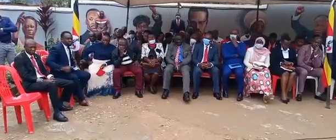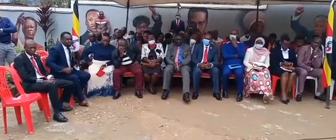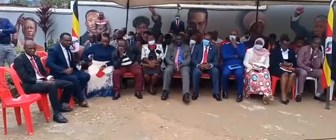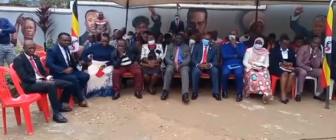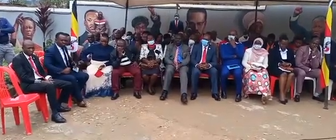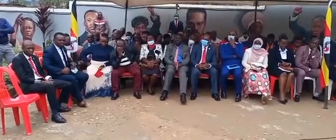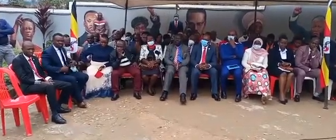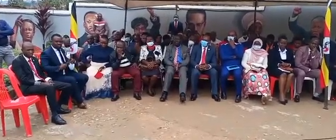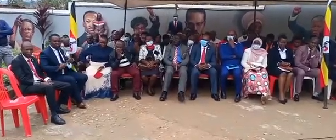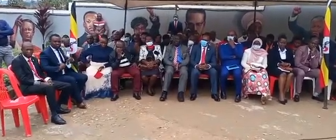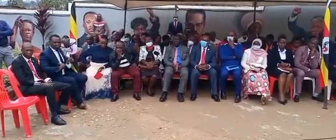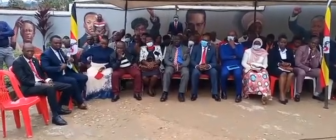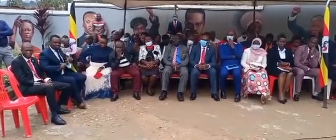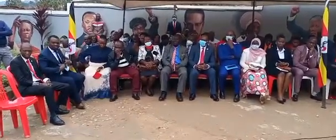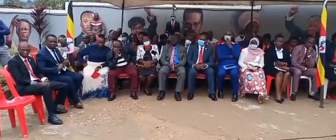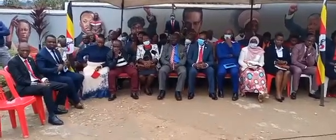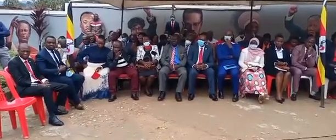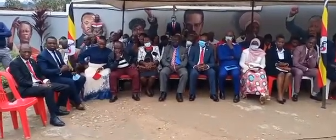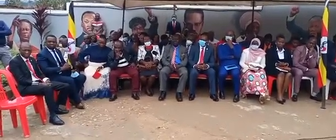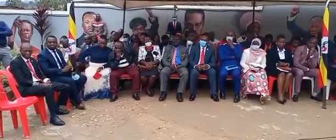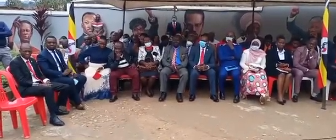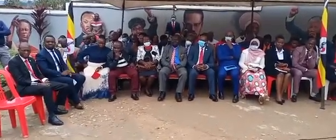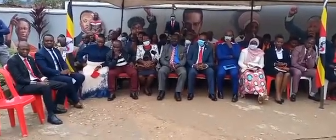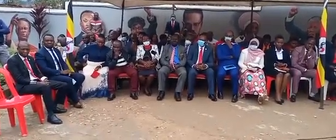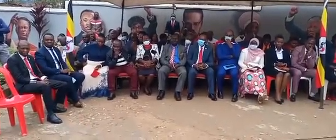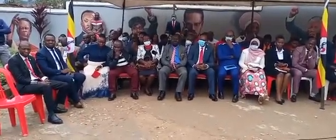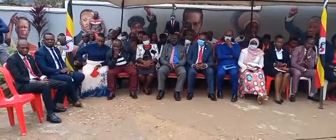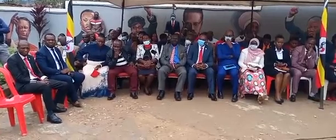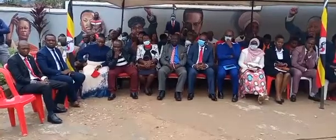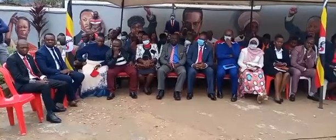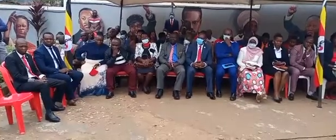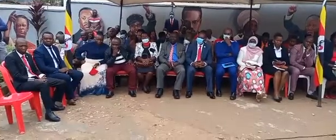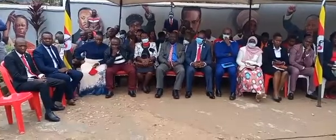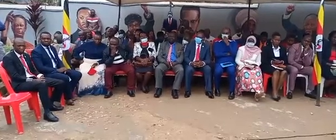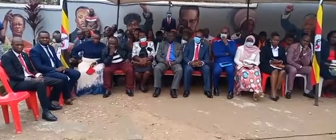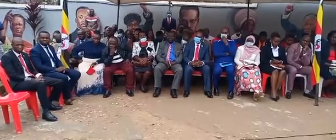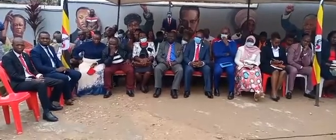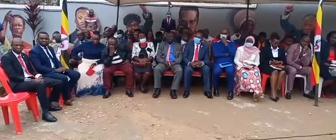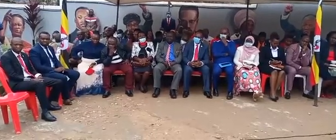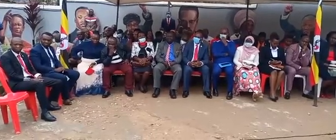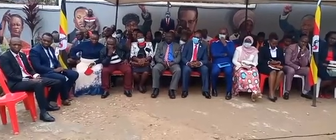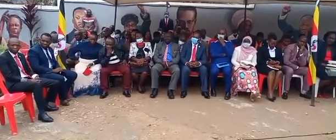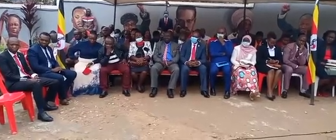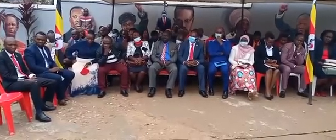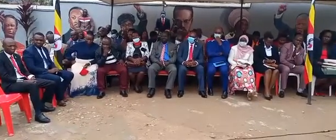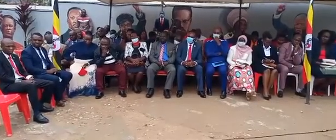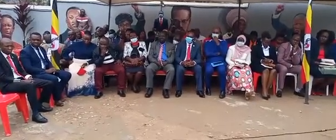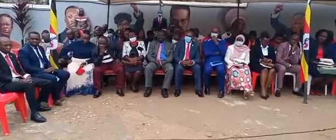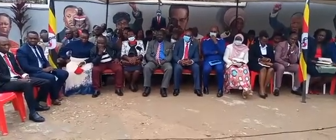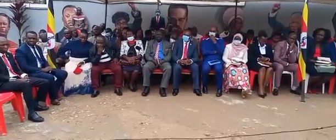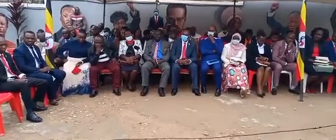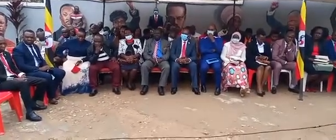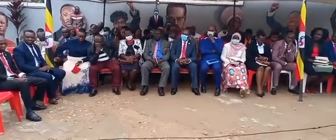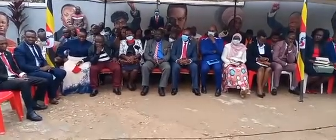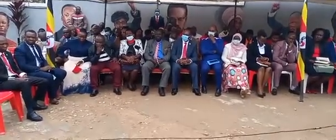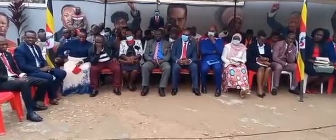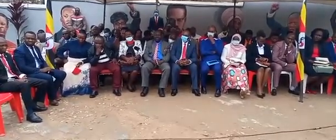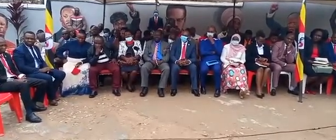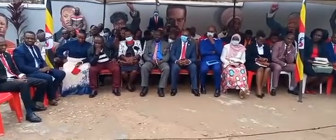sirimu otuka nusawa makerenda gonga kibasura kuwa makerenda mbogena na kuwa waka kujako ni wakama umutajia